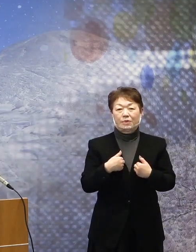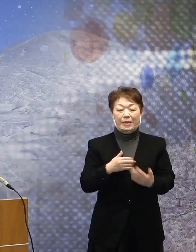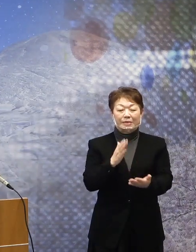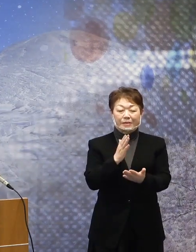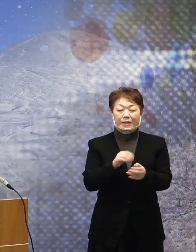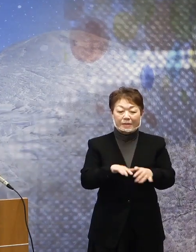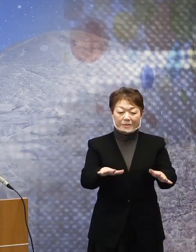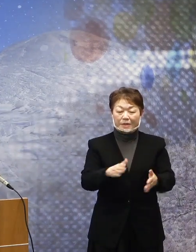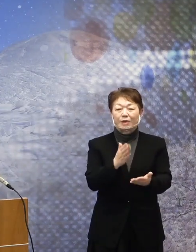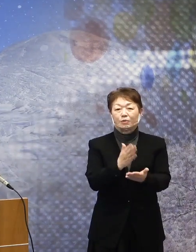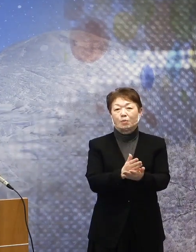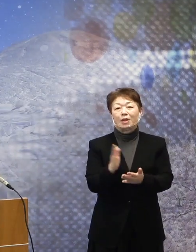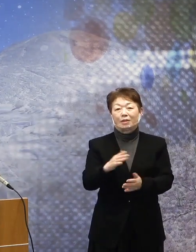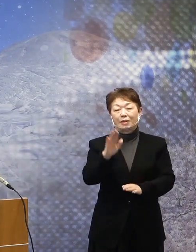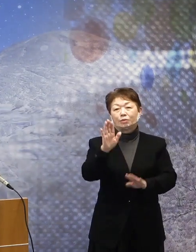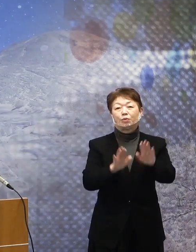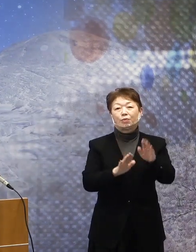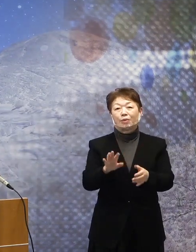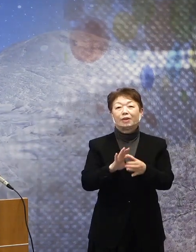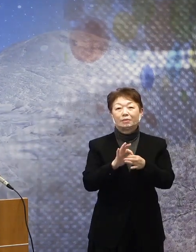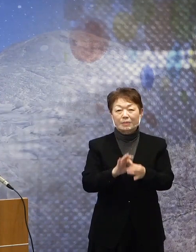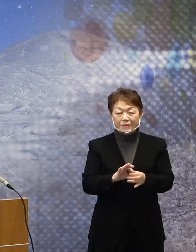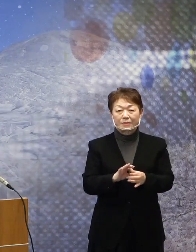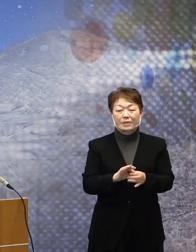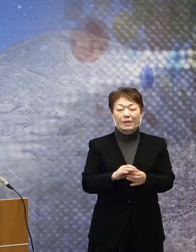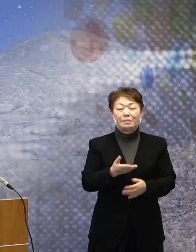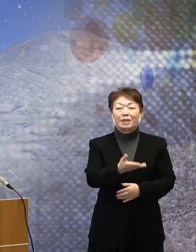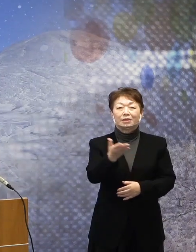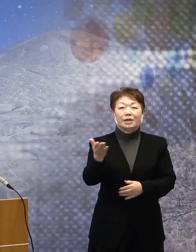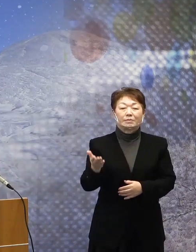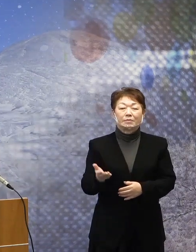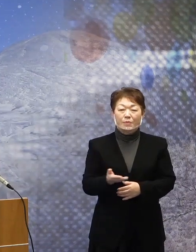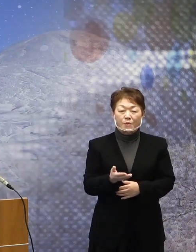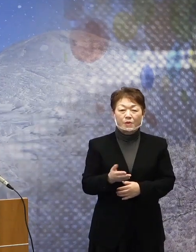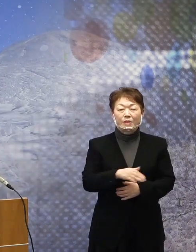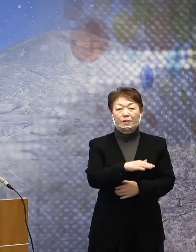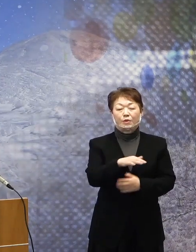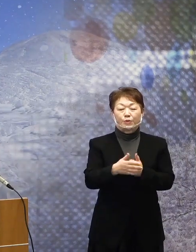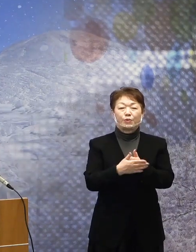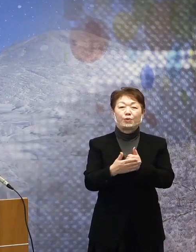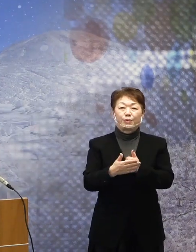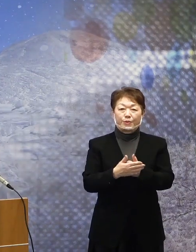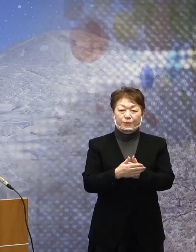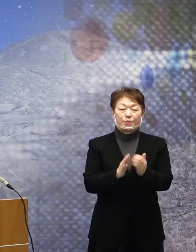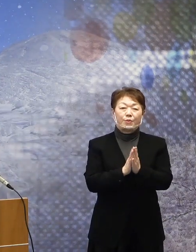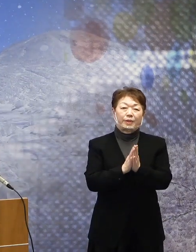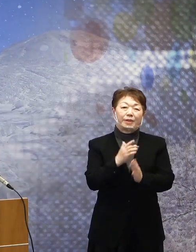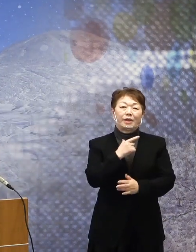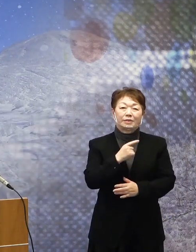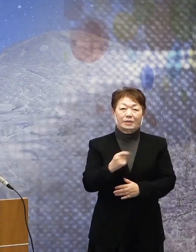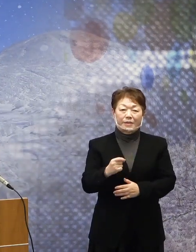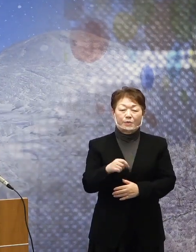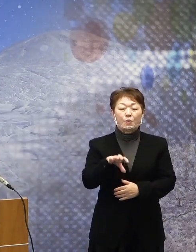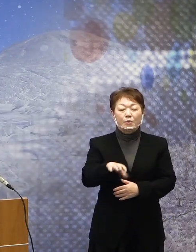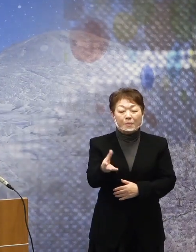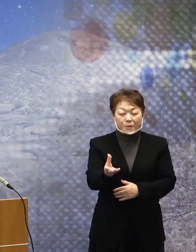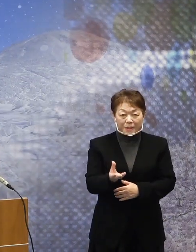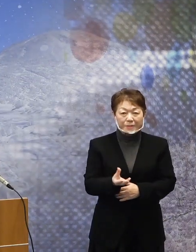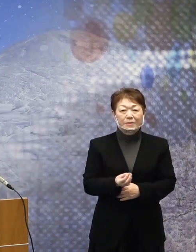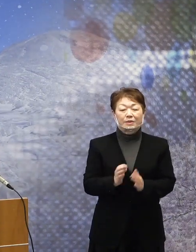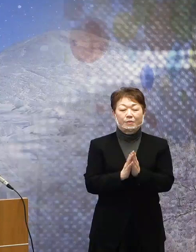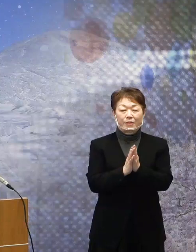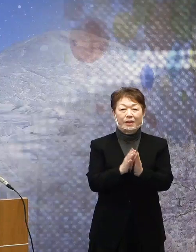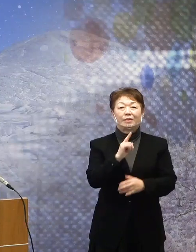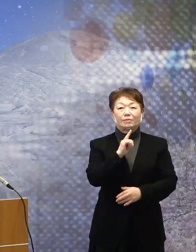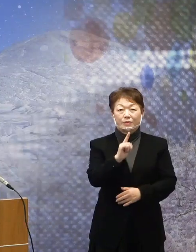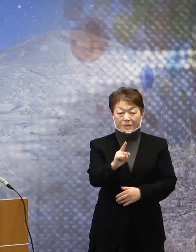で、ぜひ市民の皆様にはこの状況を乗り越えるべくご協力をお願いしたい、このままお借りしてお願いを申し